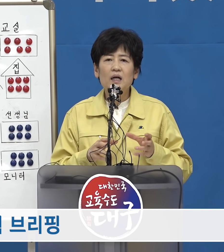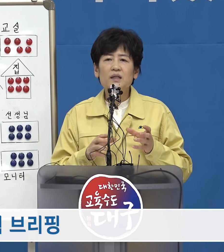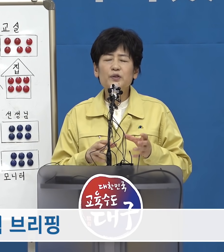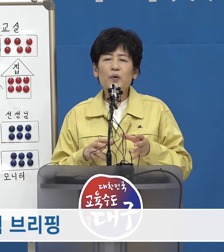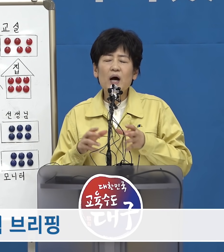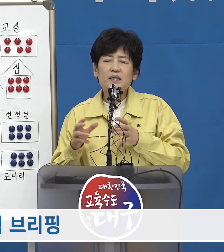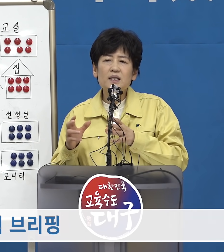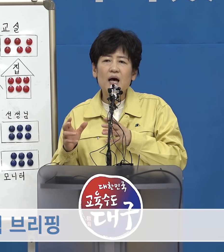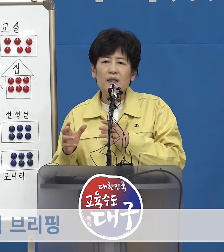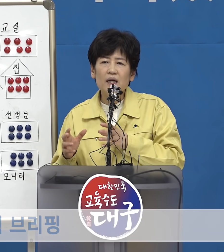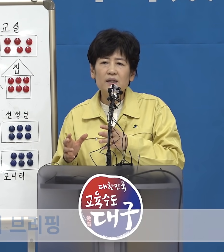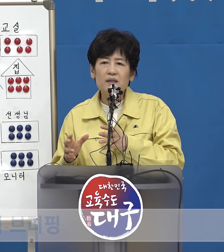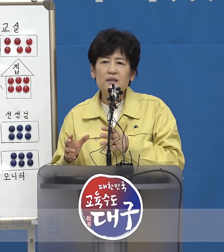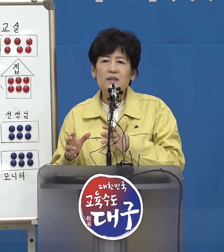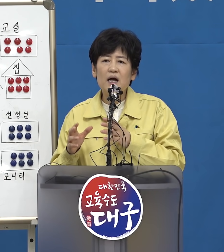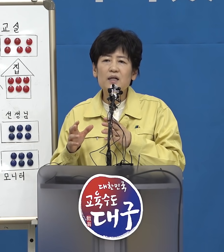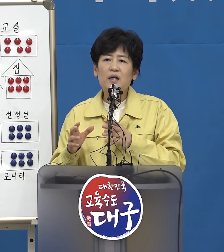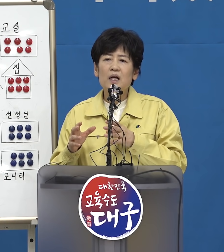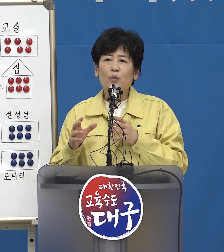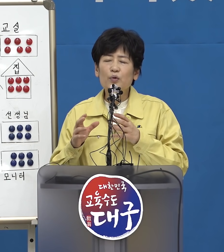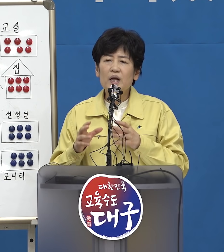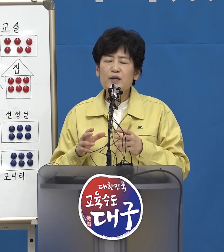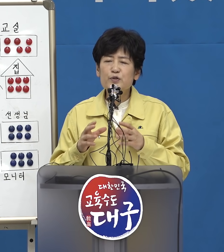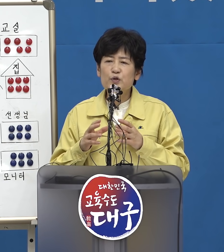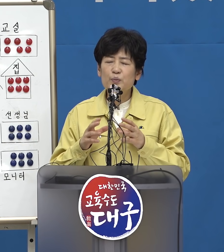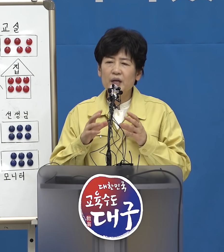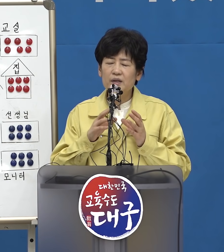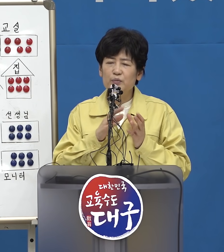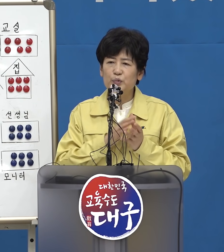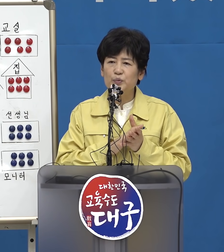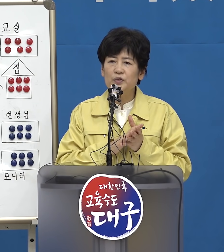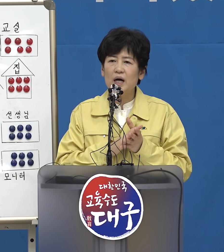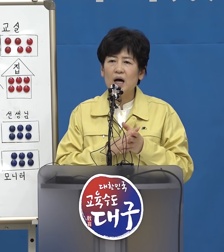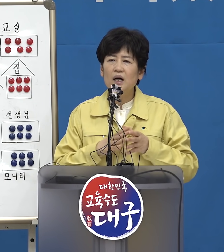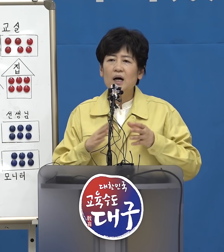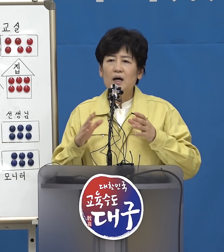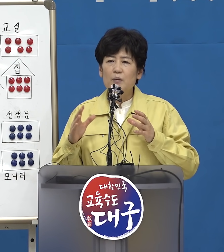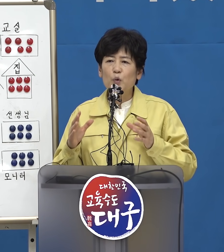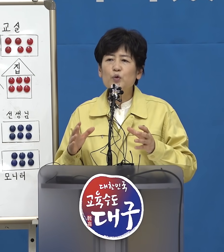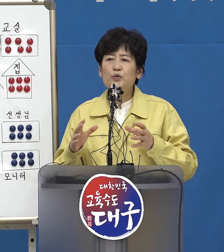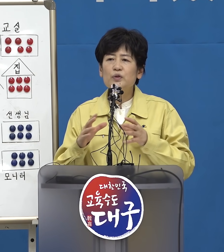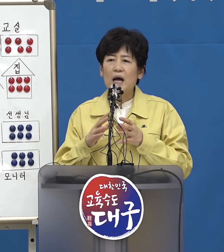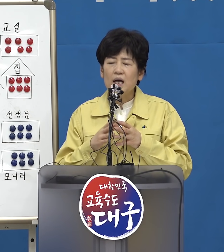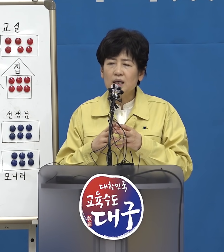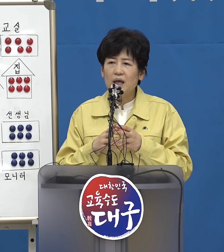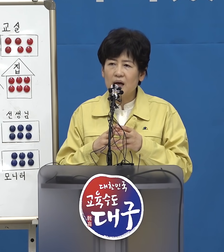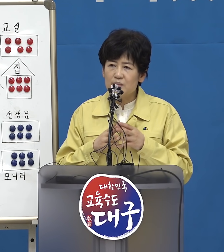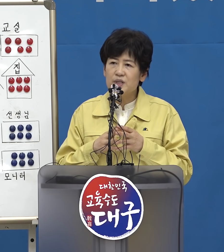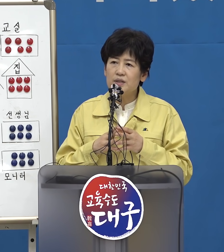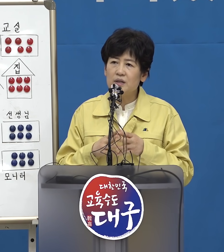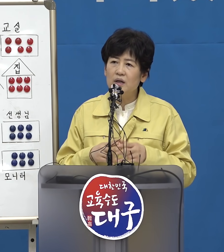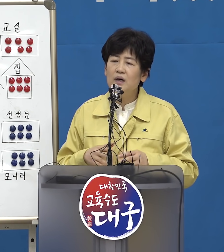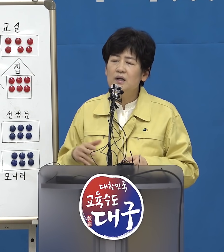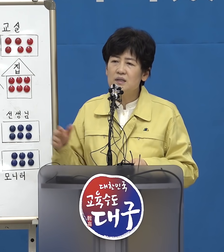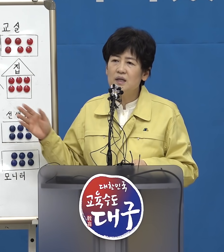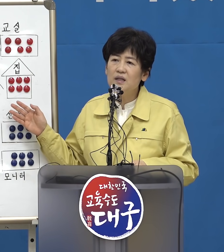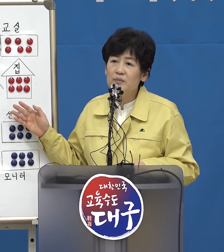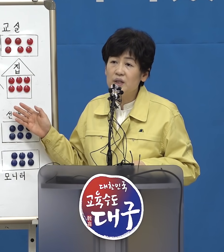날, 등교하지 않았던 날 온라인 수업했던 부분과 모두 함께